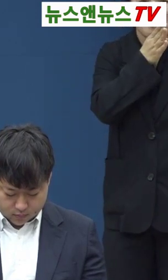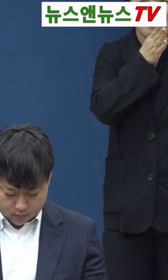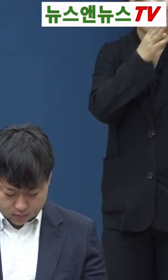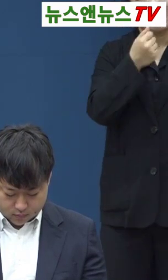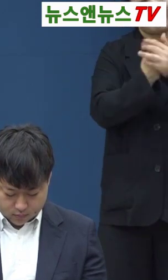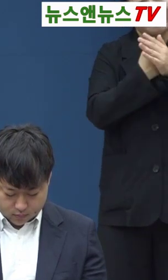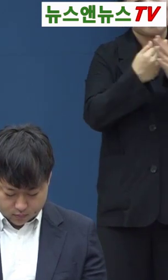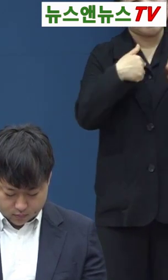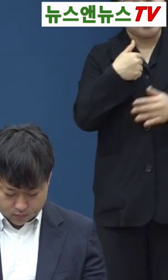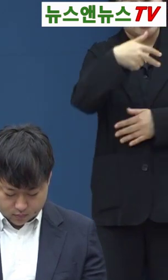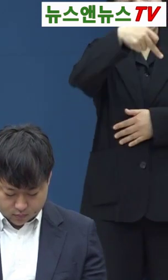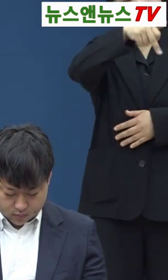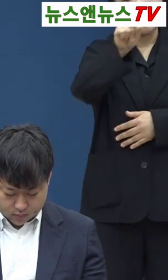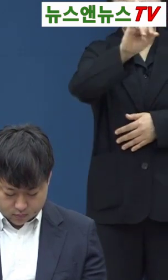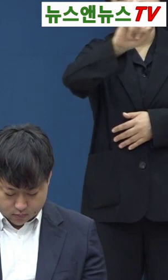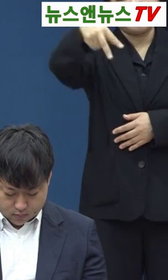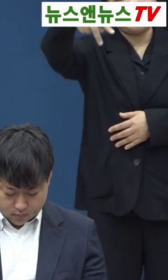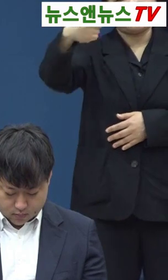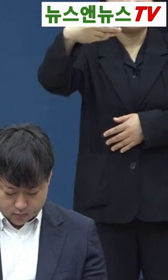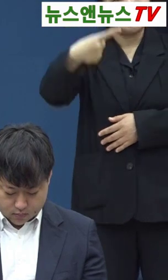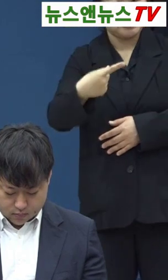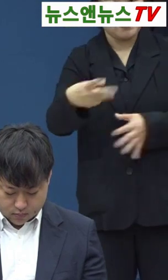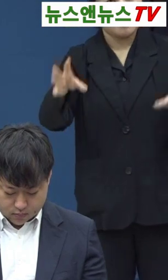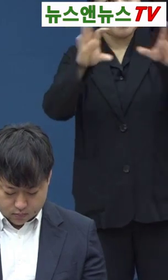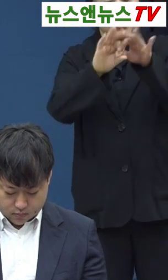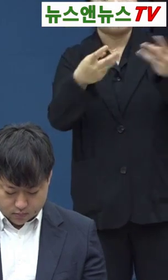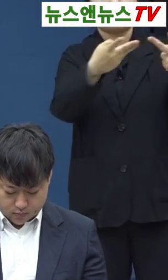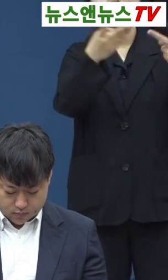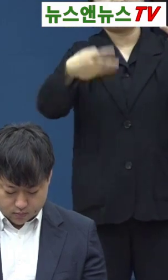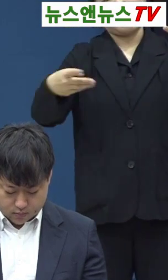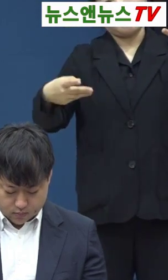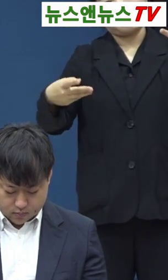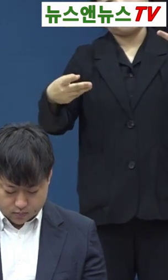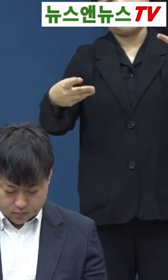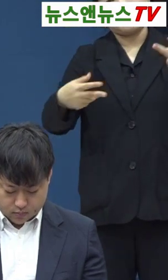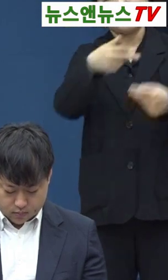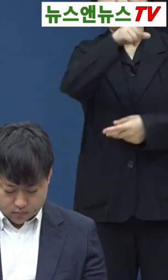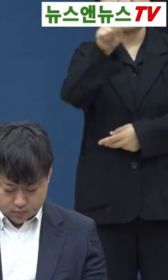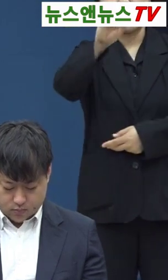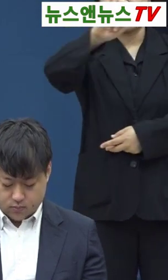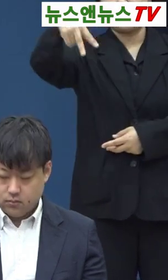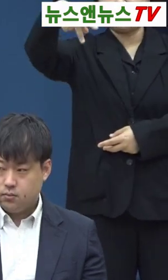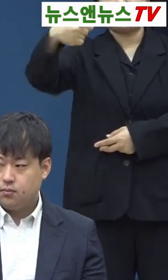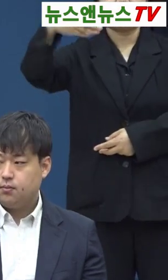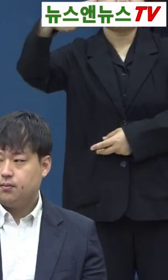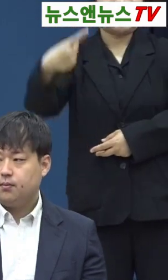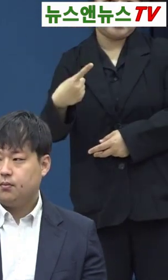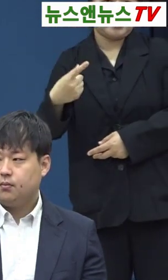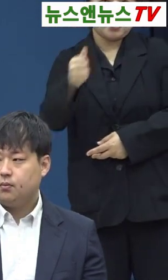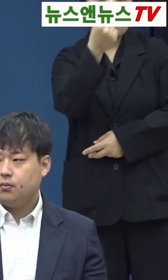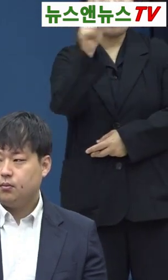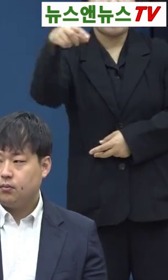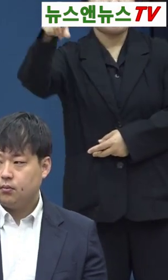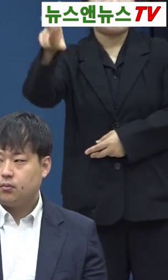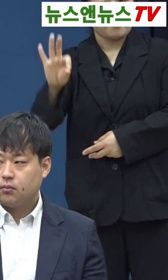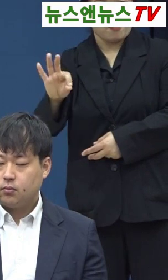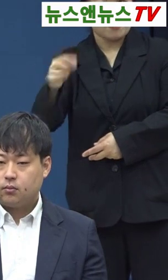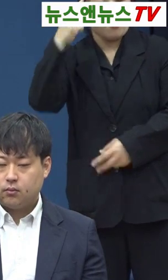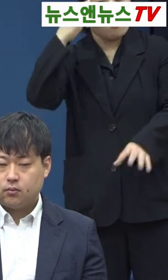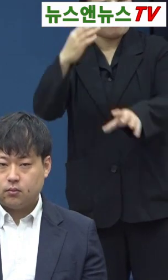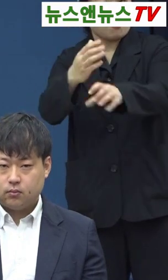저는 카이스트와 함께 동탄에 카이스트 화성 사이언스 허브를